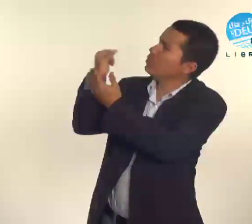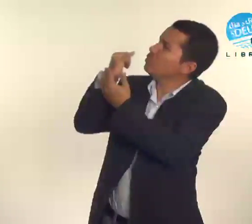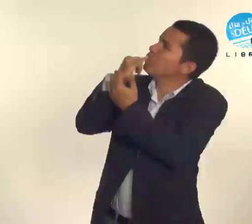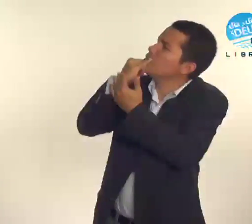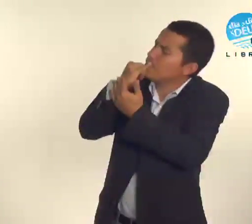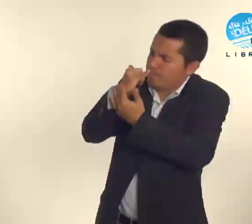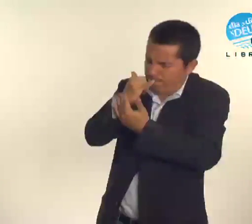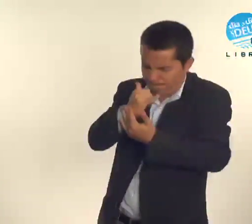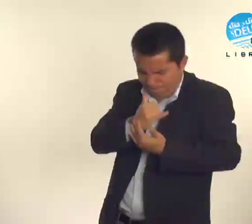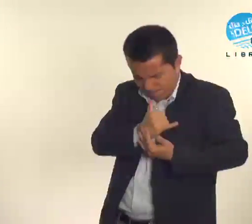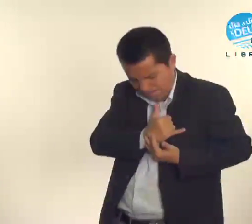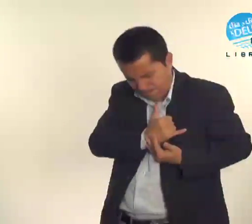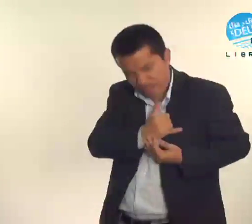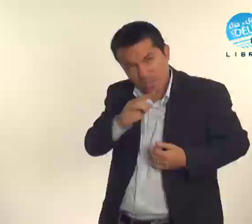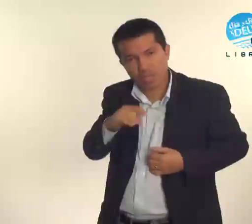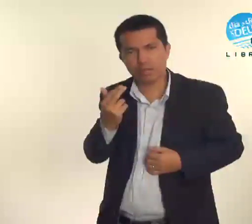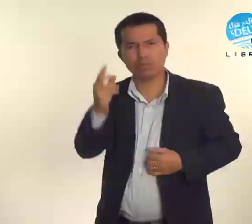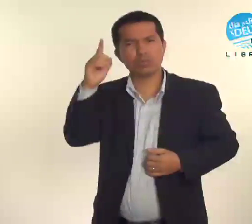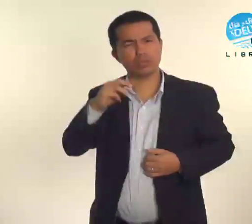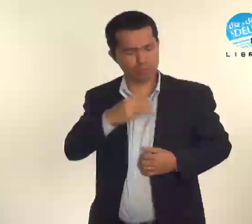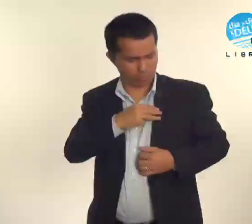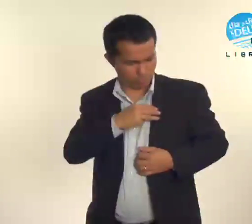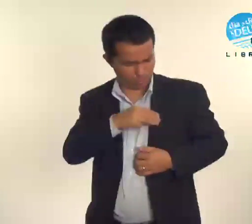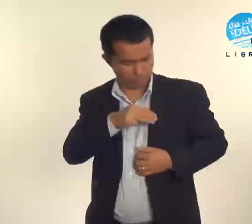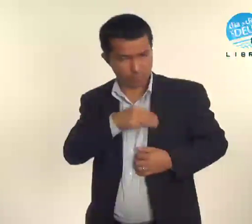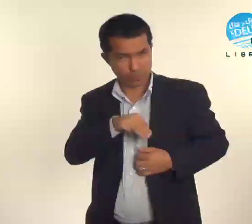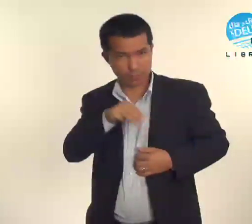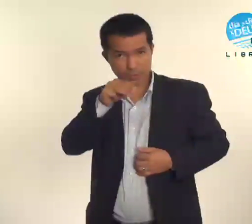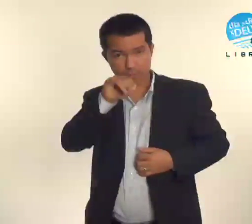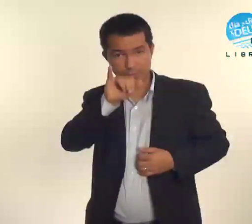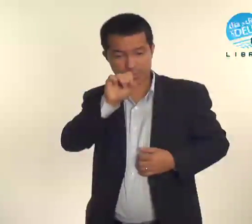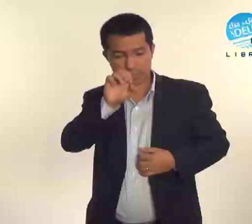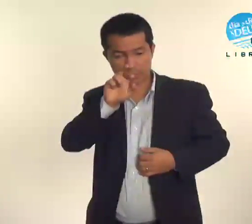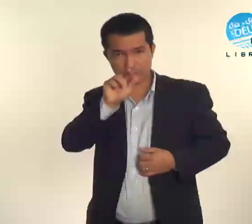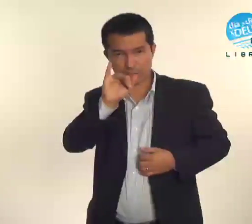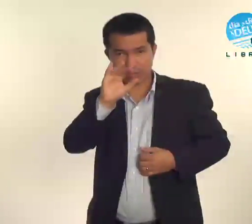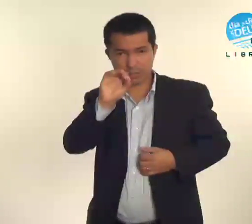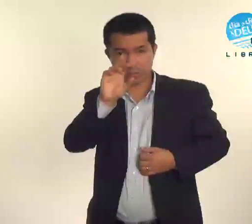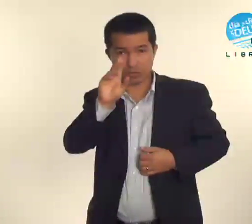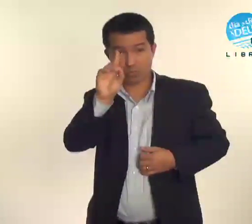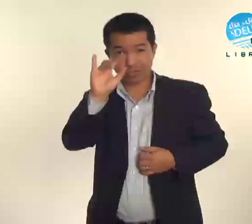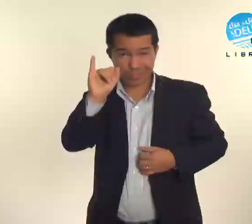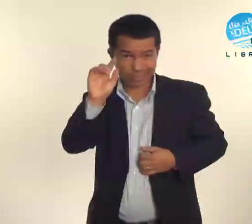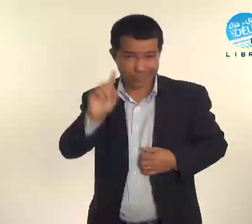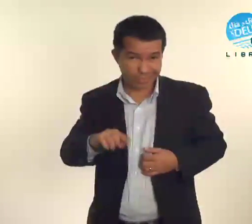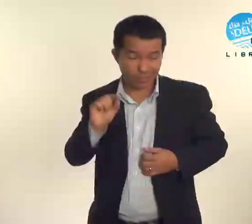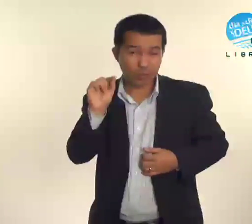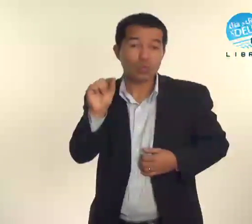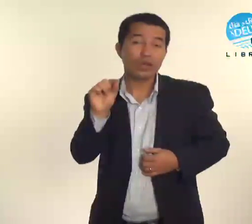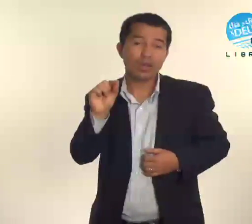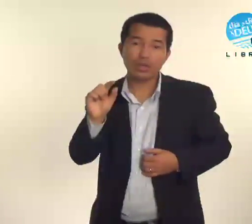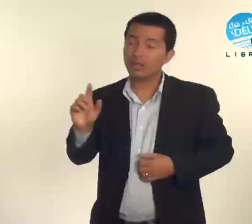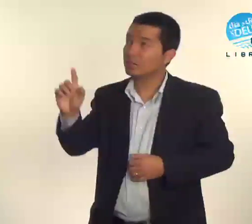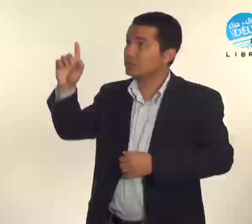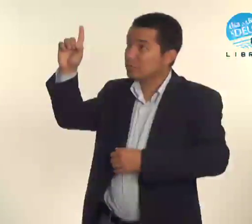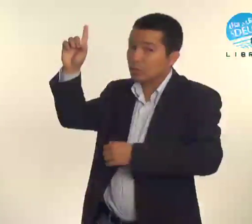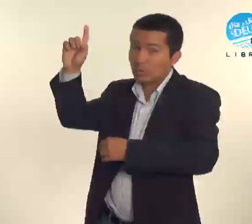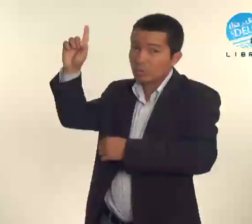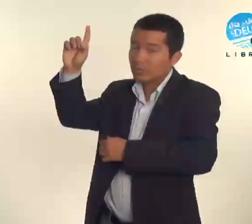misericórdia. A misericórdia é quando Deus intervém e reduz,